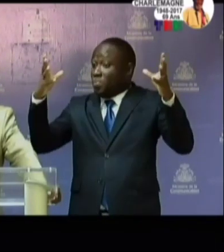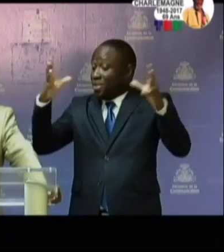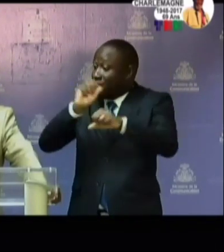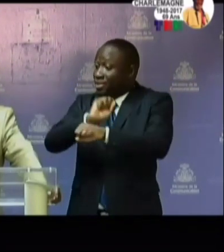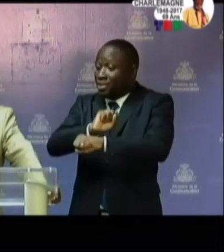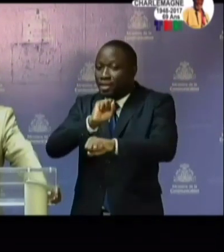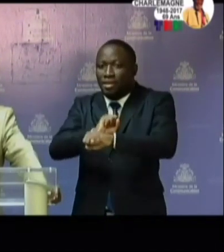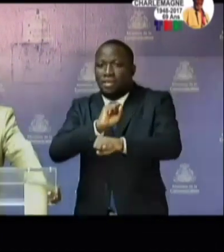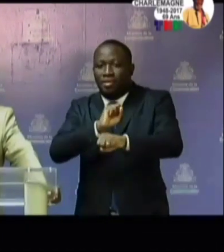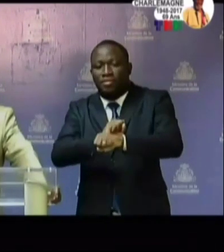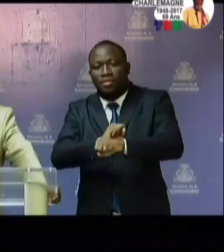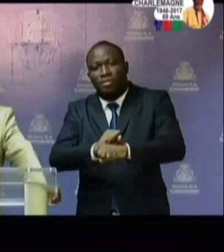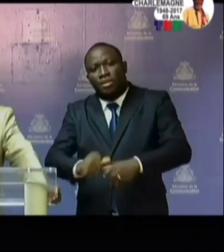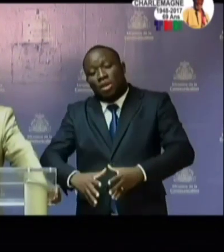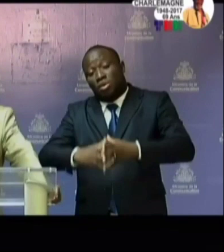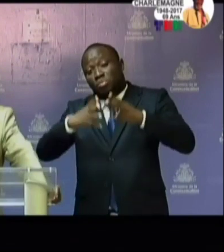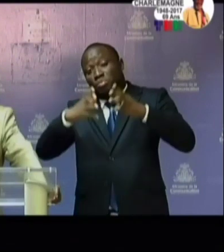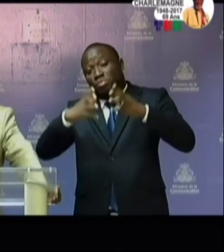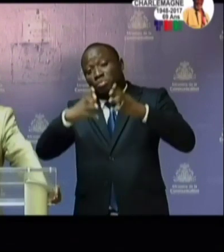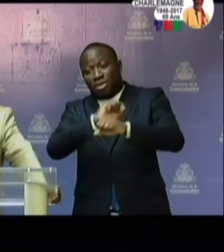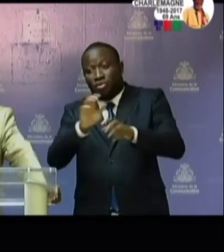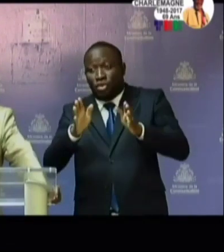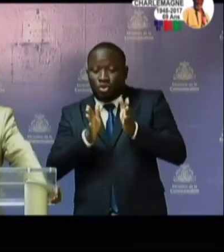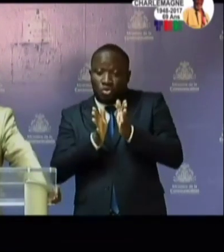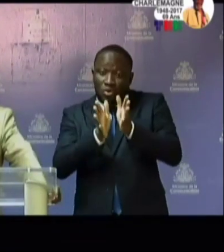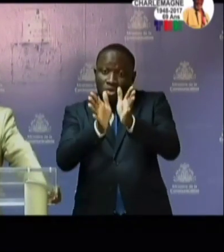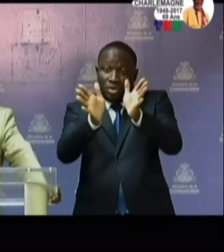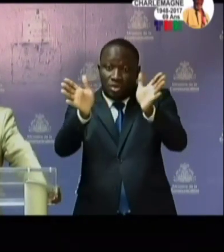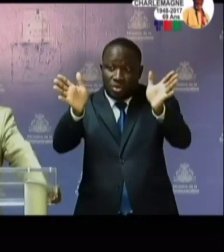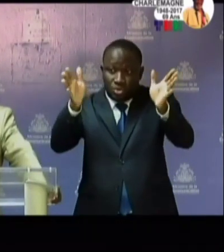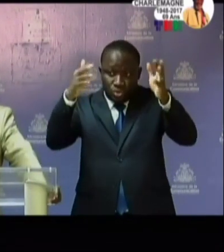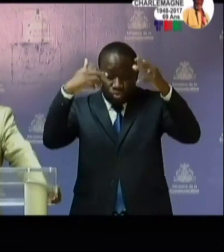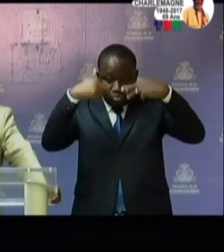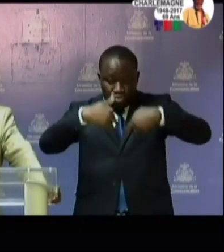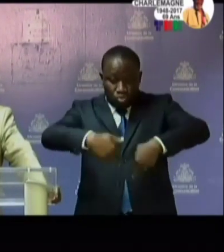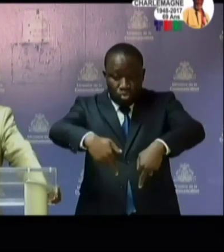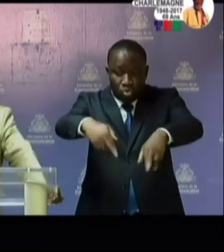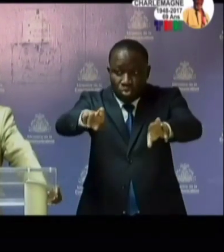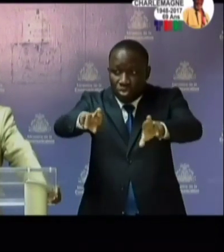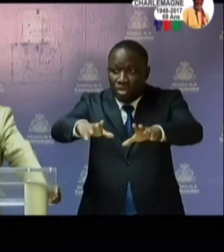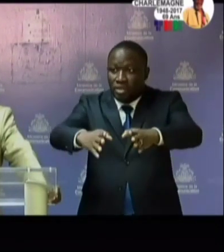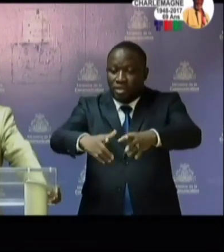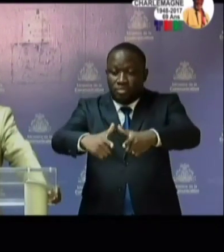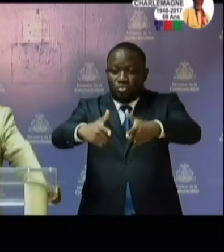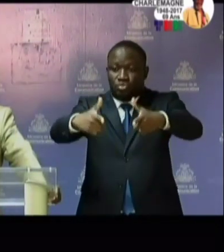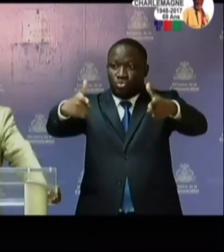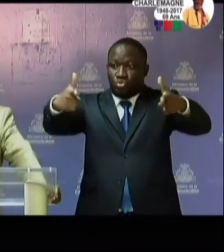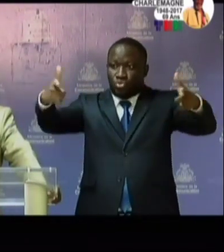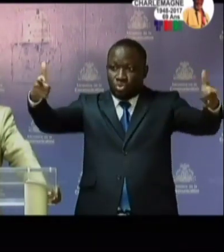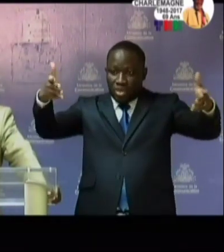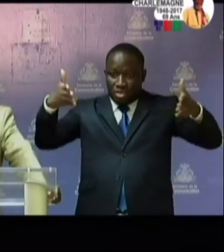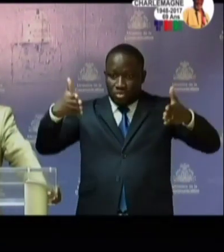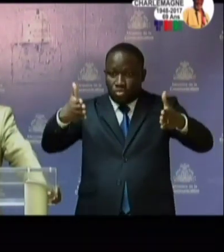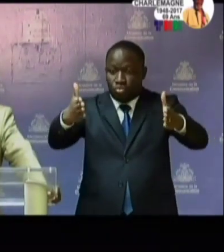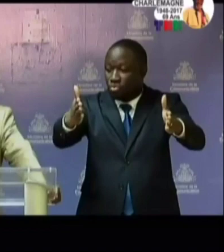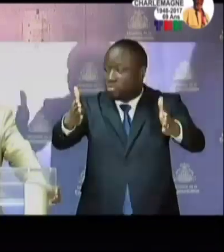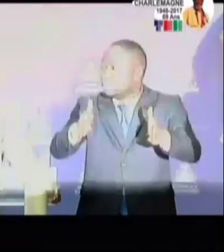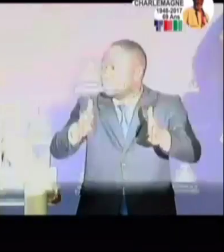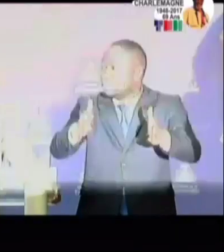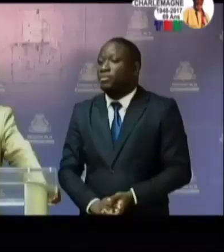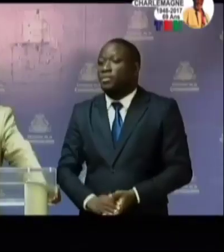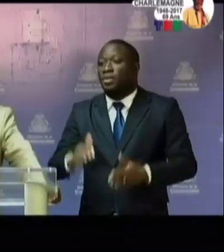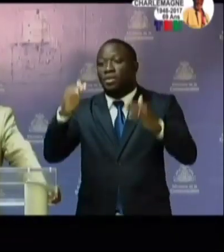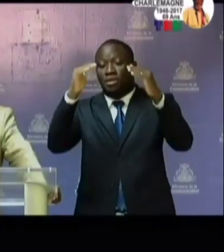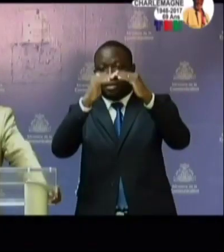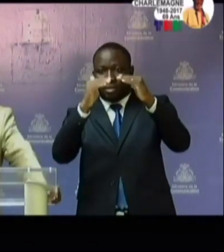de terrassement, il y a un pile de travaux d'ouverture de la route que nous avons fait. Élargissement de la route que nous avons fait. Et au